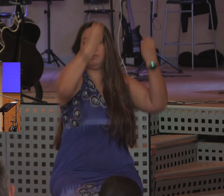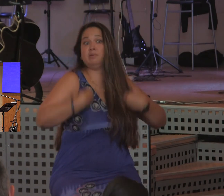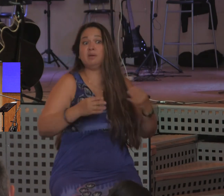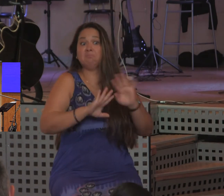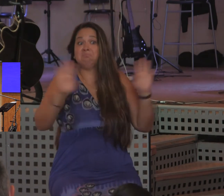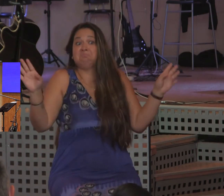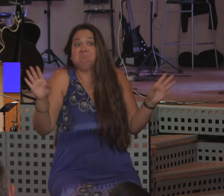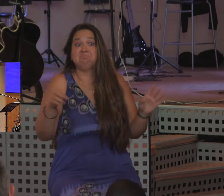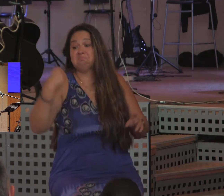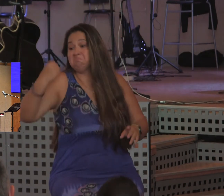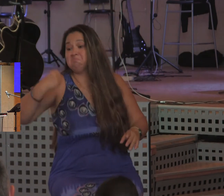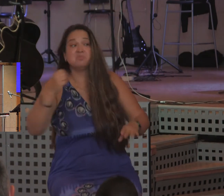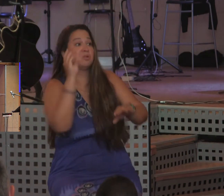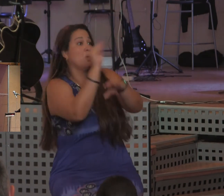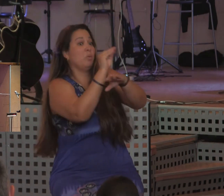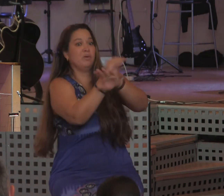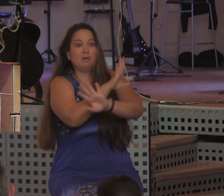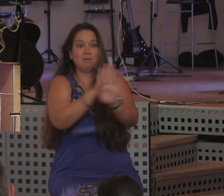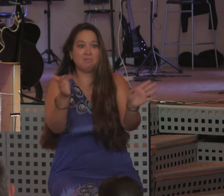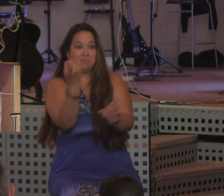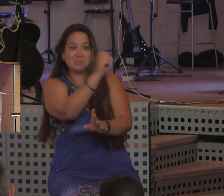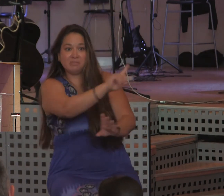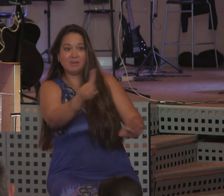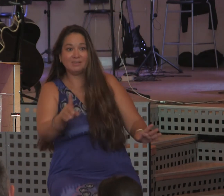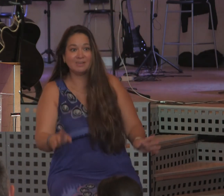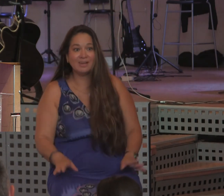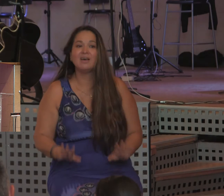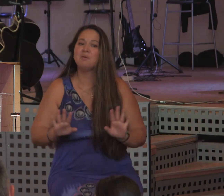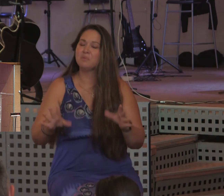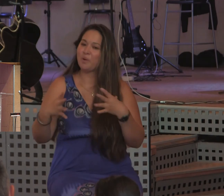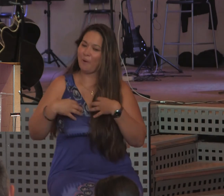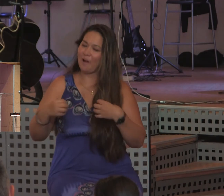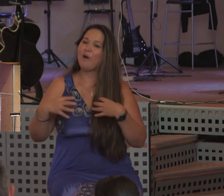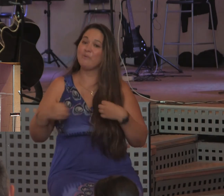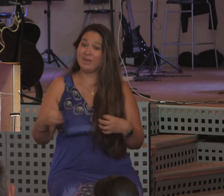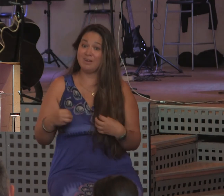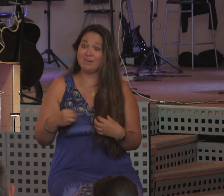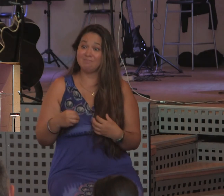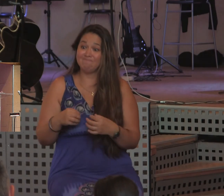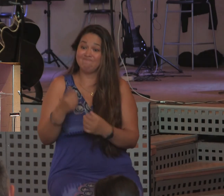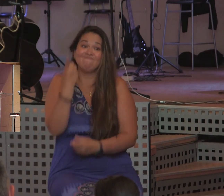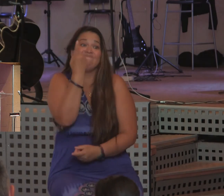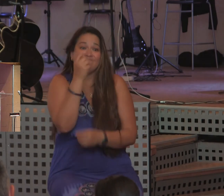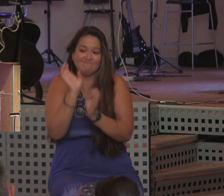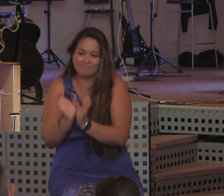pastoree. La oveja no está al caso. La oveja se muere.